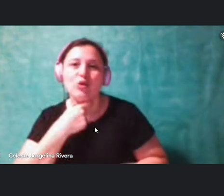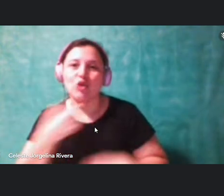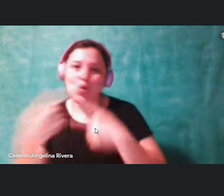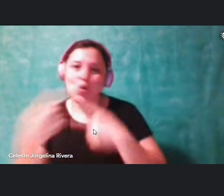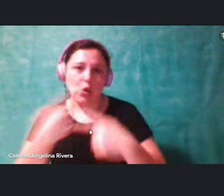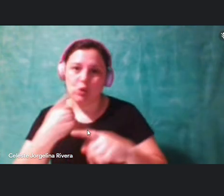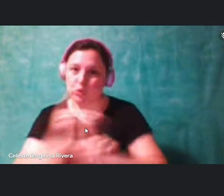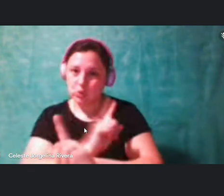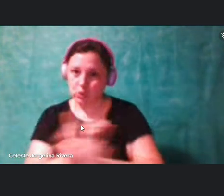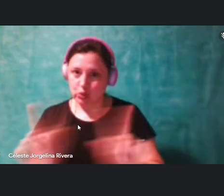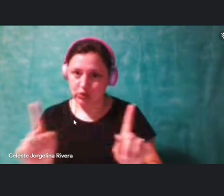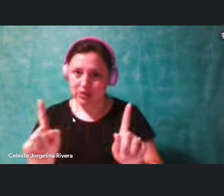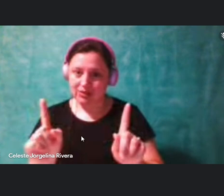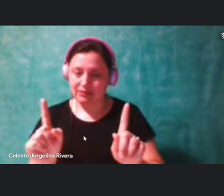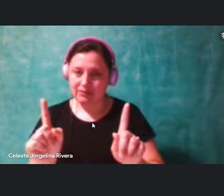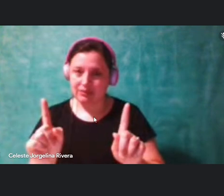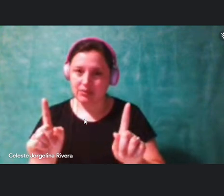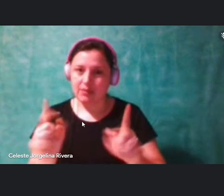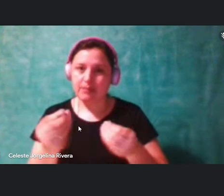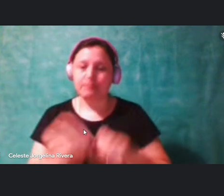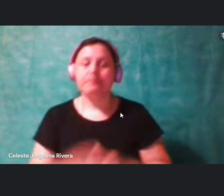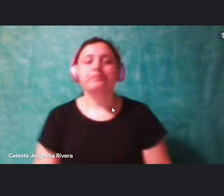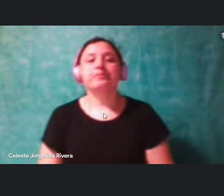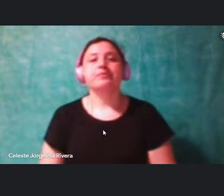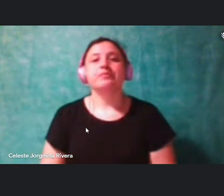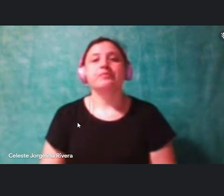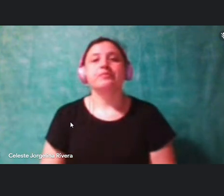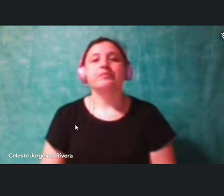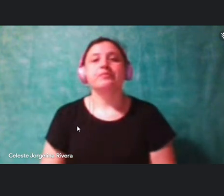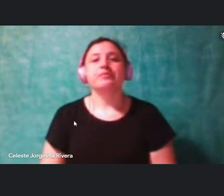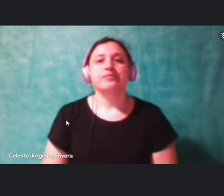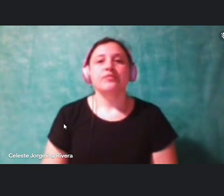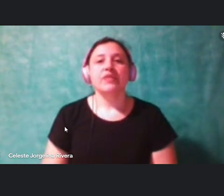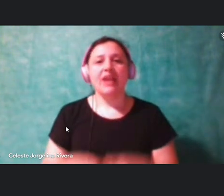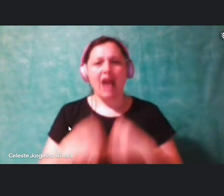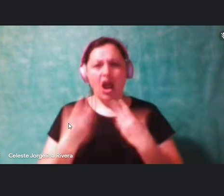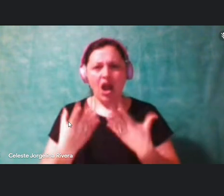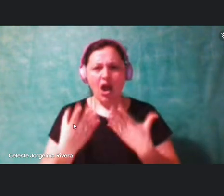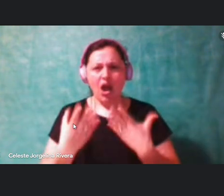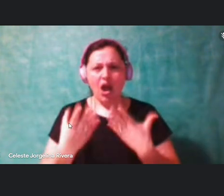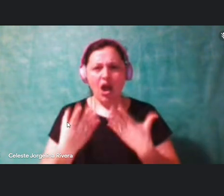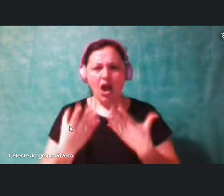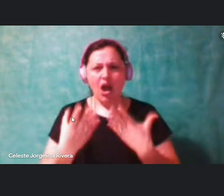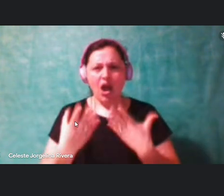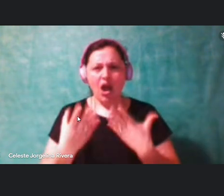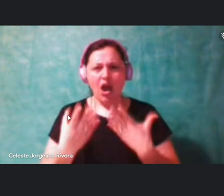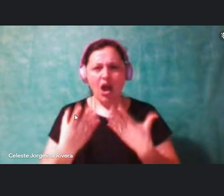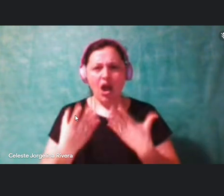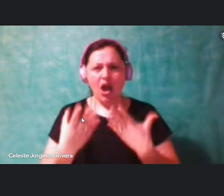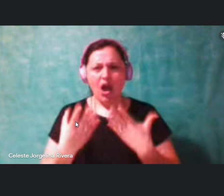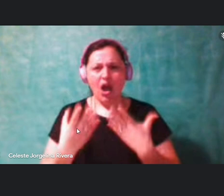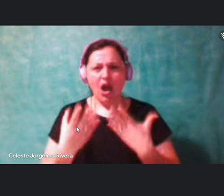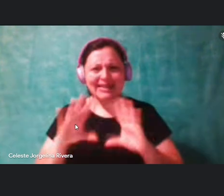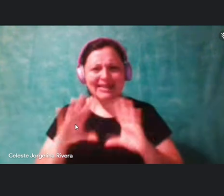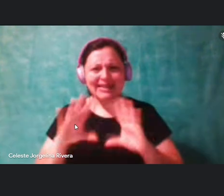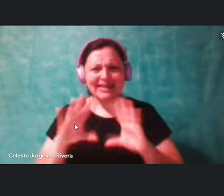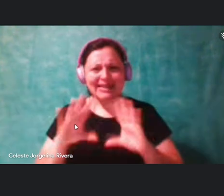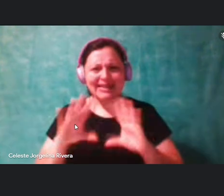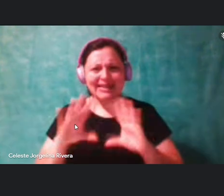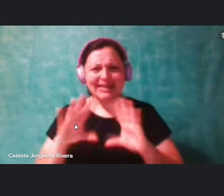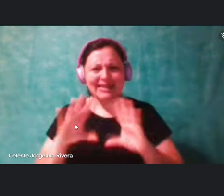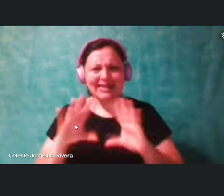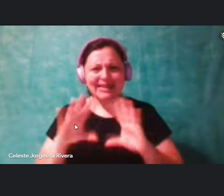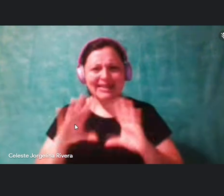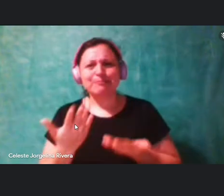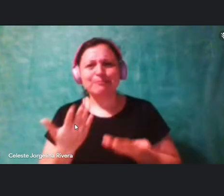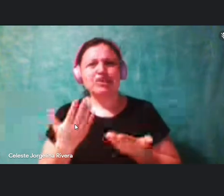Bueno, yo creo, me parece, no sé si empiezan las clases, no sabemos si empiezan el 7, o sea, el 8, que nosotros no estaríamos empezando porque